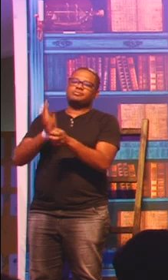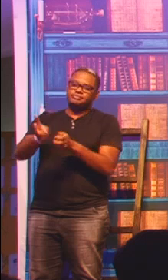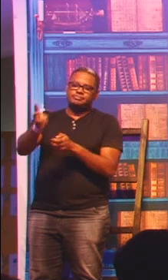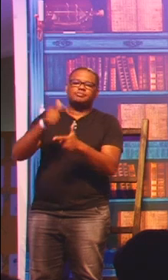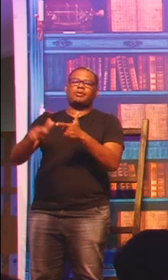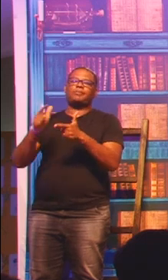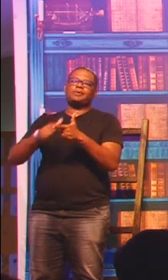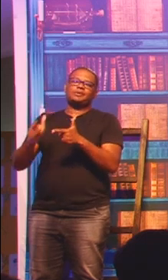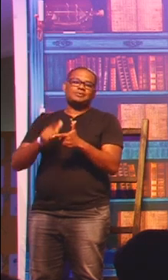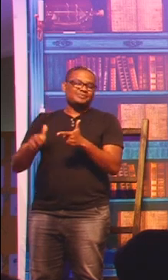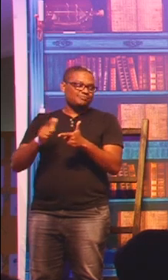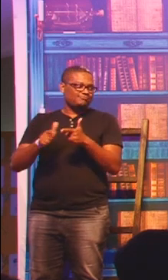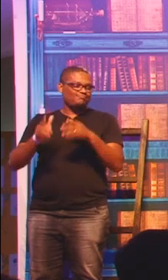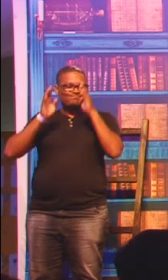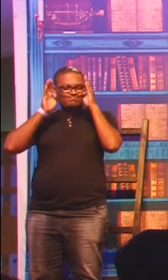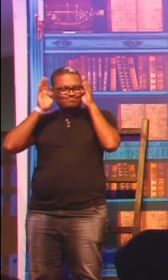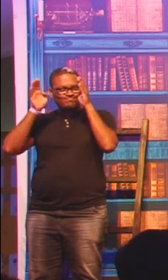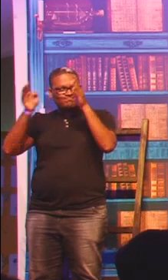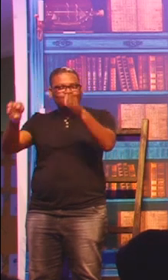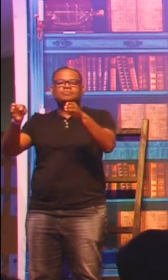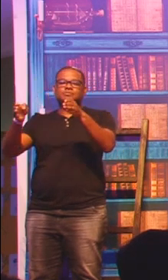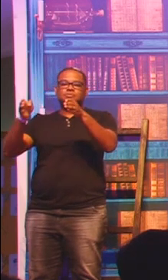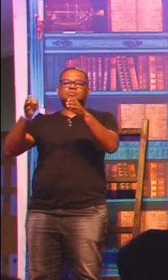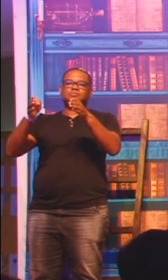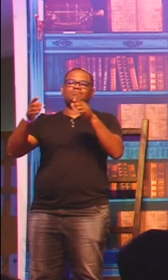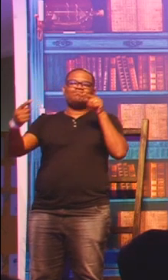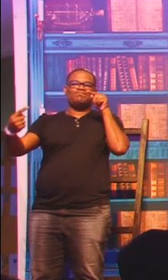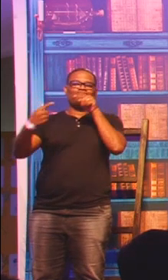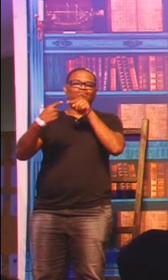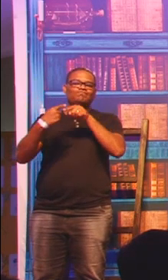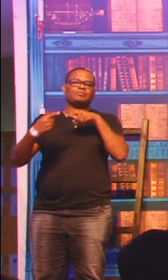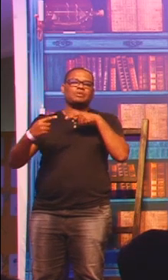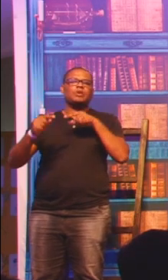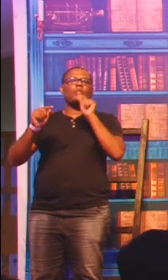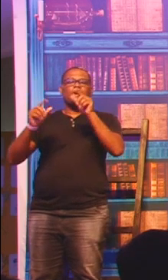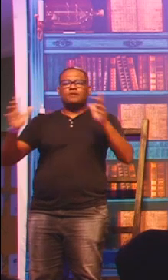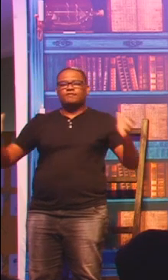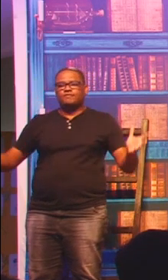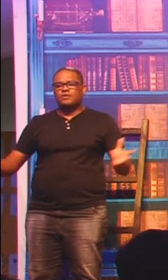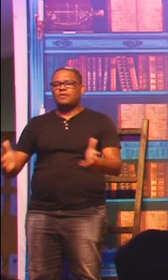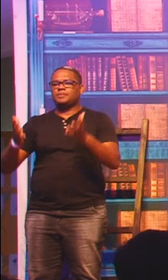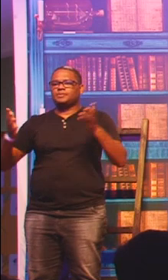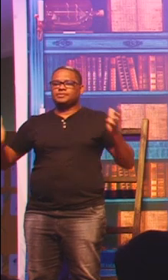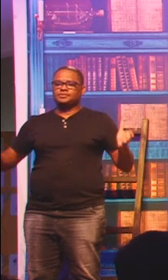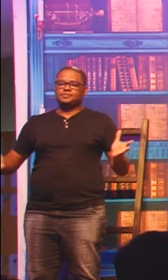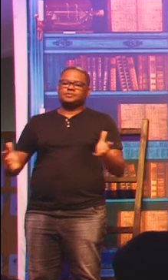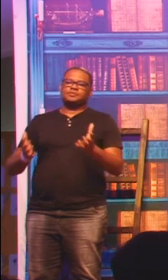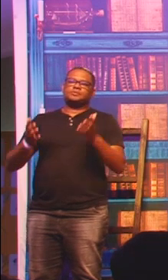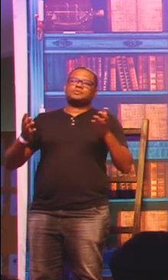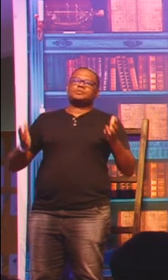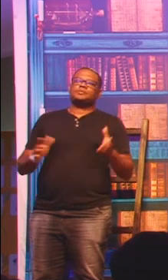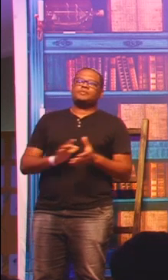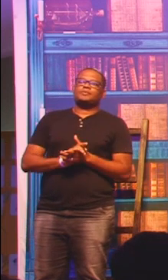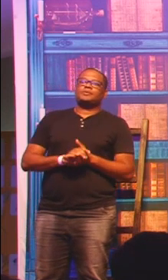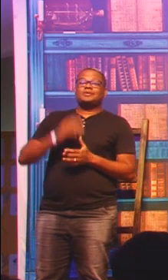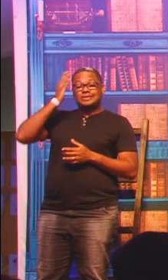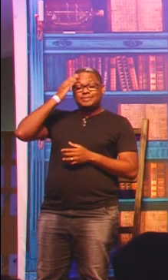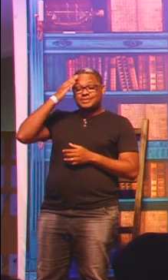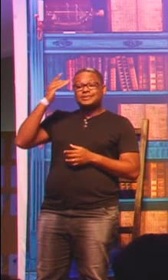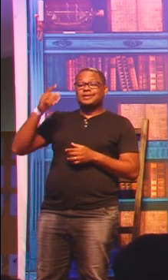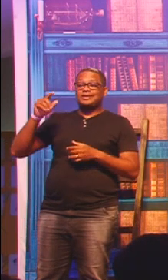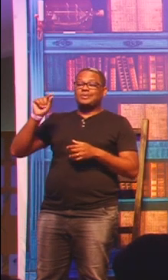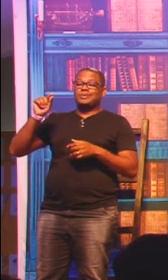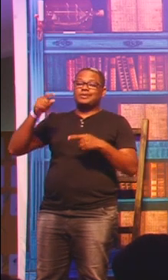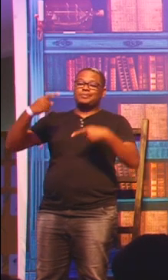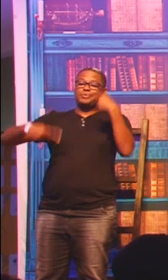forma direta, de uma forma efetiva, né? Que fomente. E a gente sabe que políticas dessa